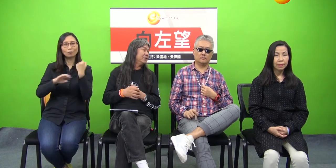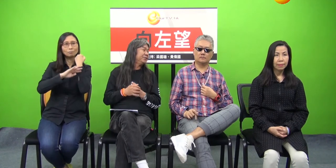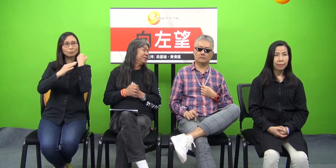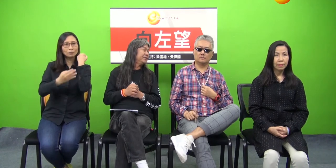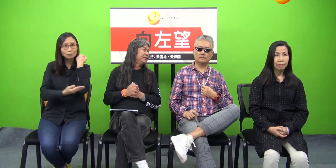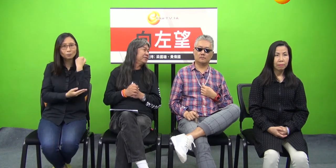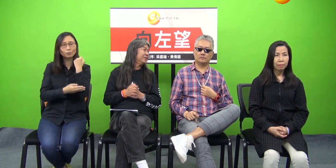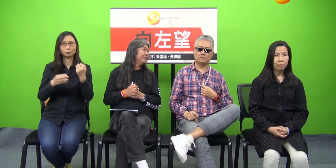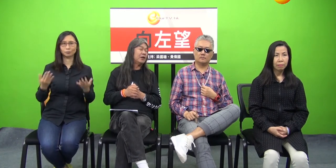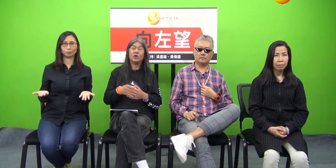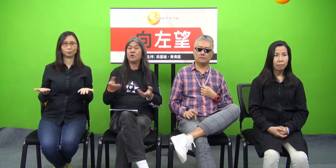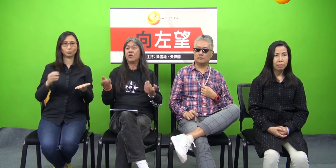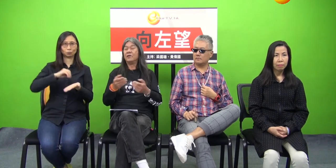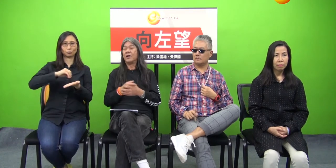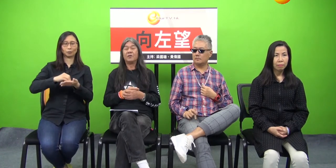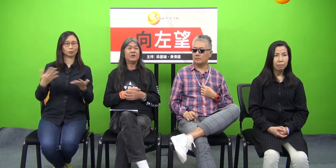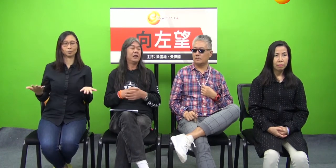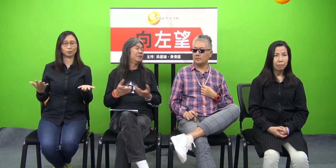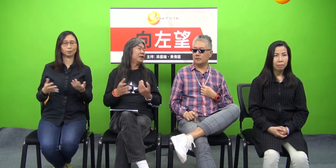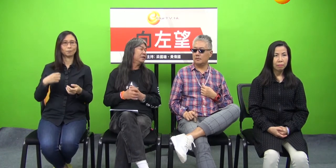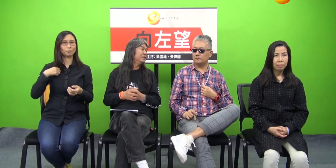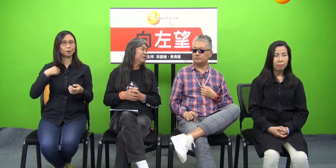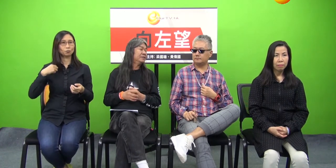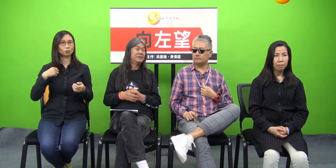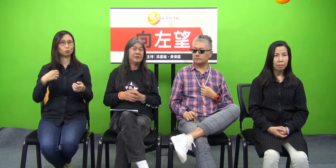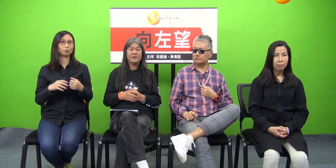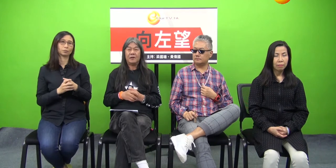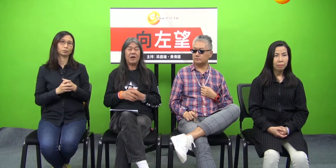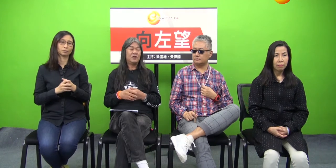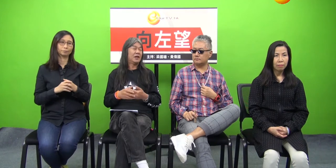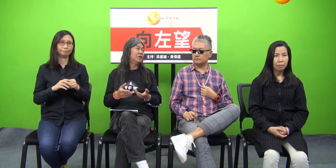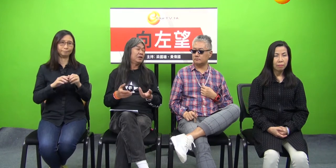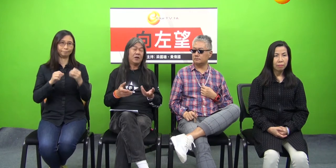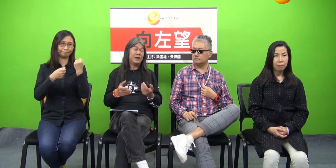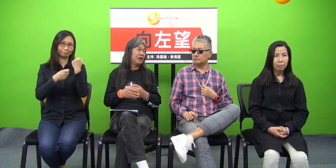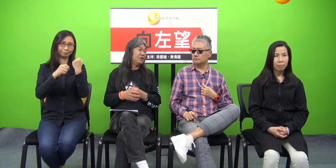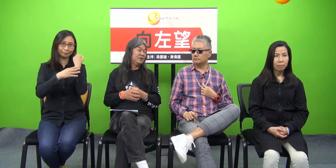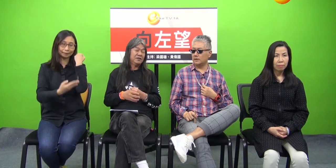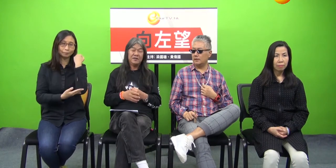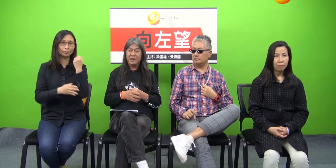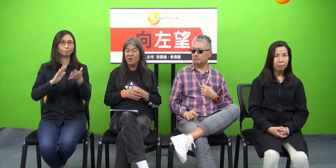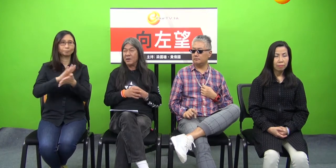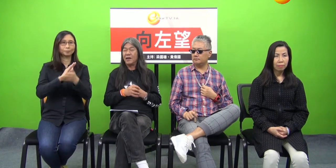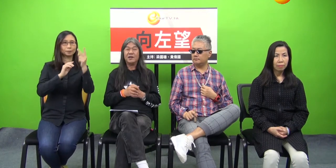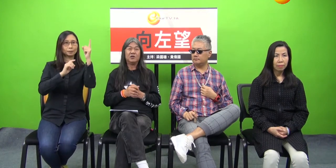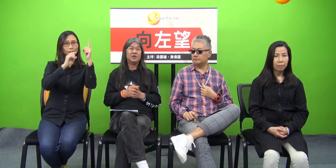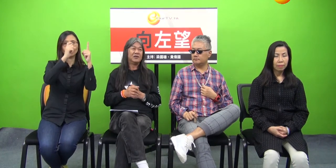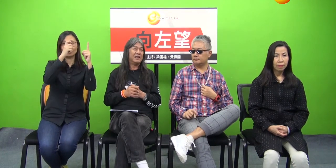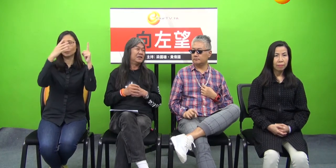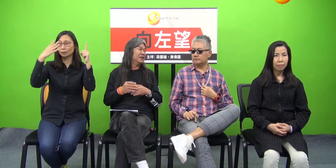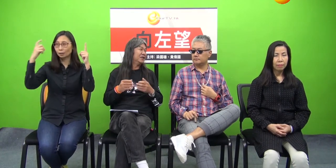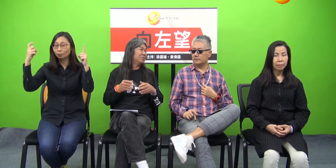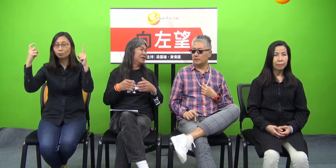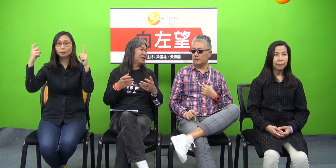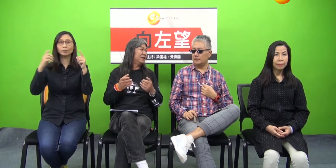嘅咧？你講中國憲法咁樣制憲點制啊？話説1949年有一個物體叫做政